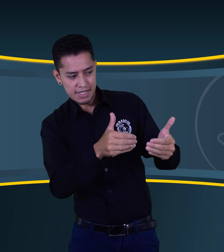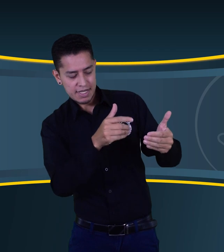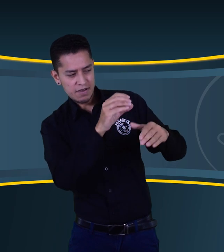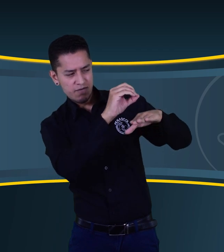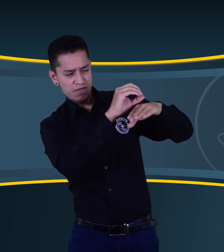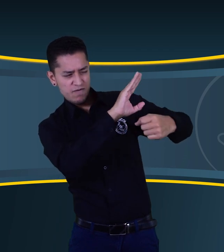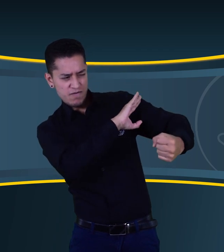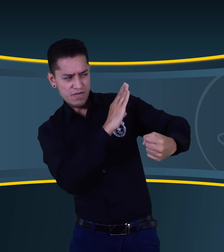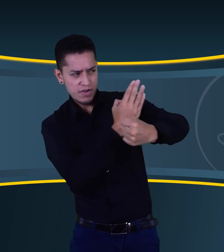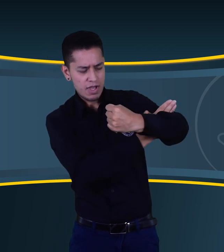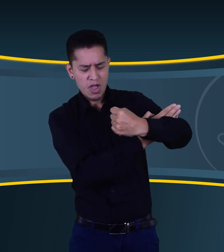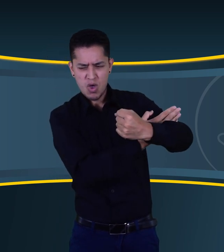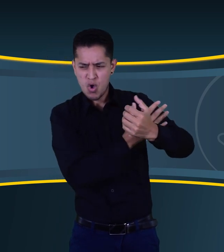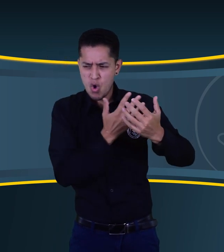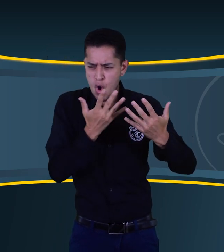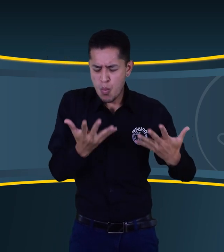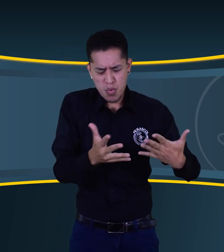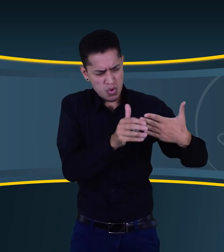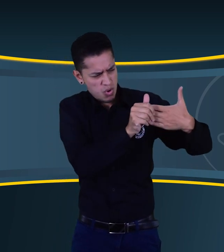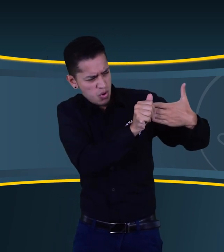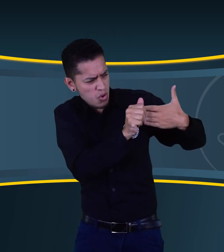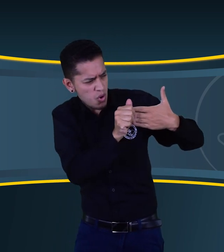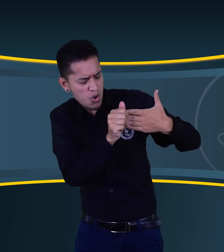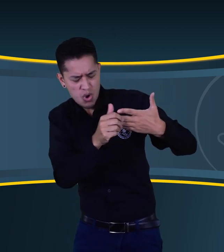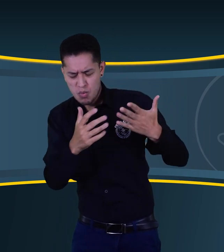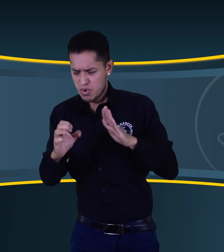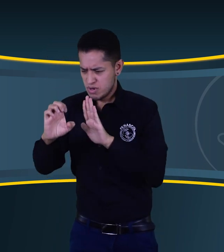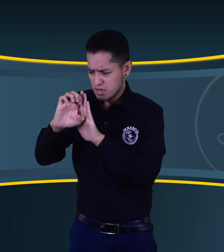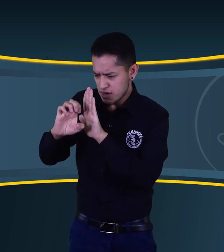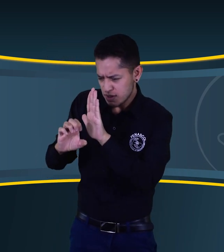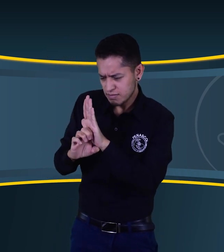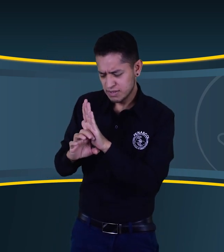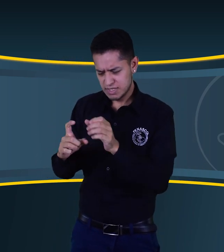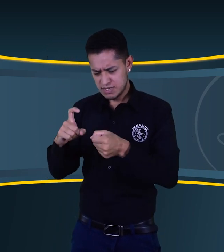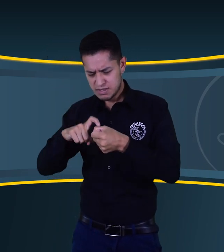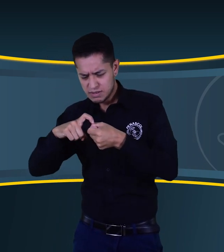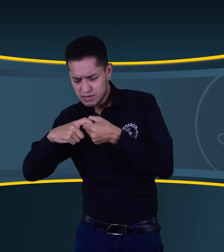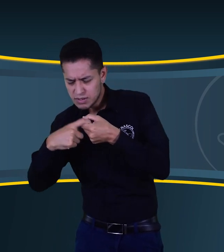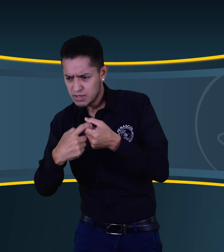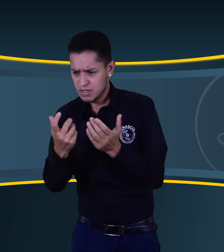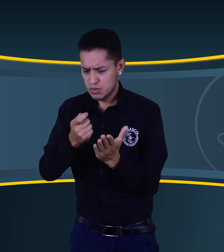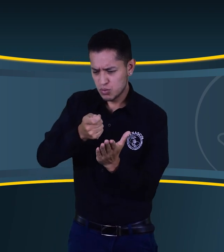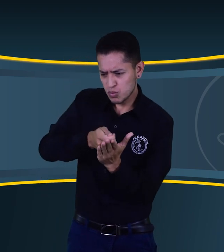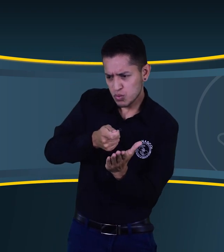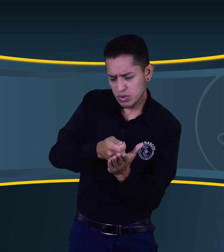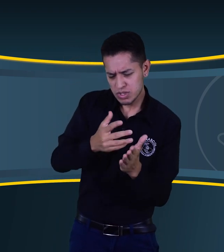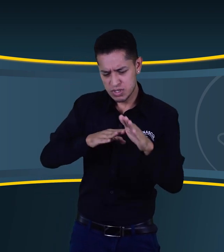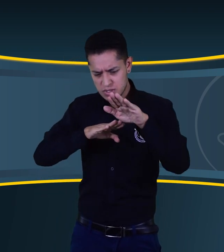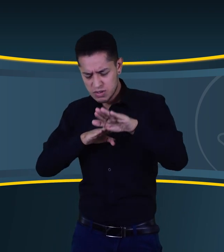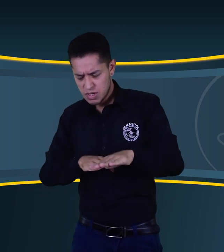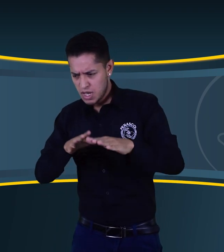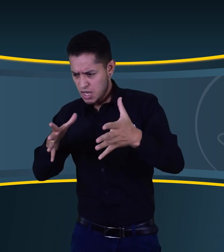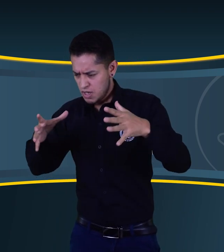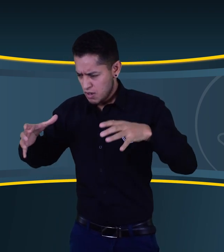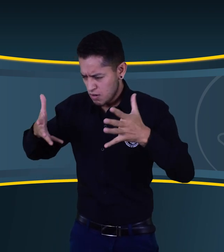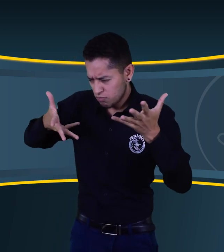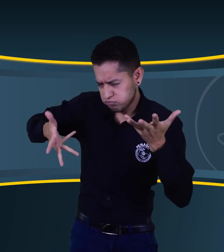con discapacidad y el fortalecimiento de las organizaciones siguiendo los parámetros para los estatutos